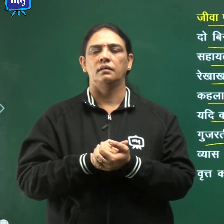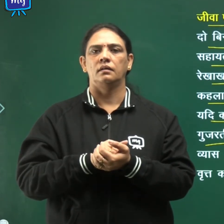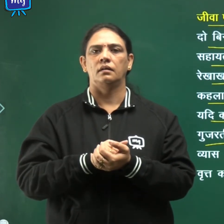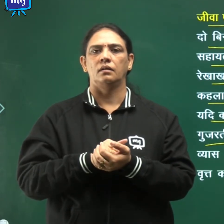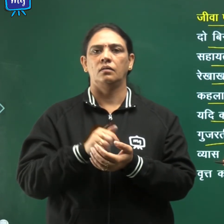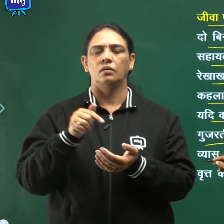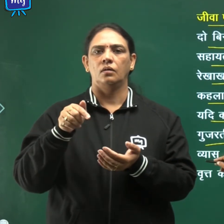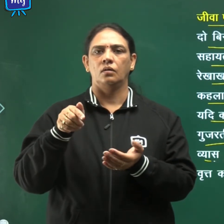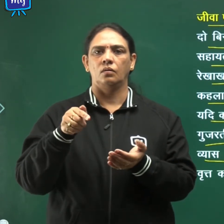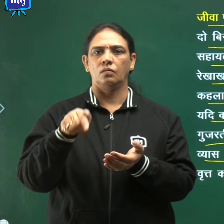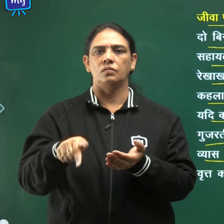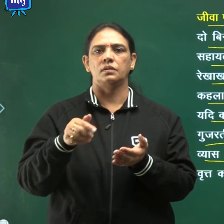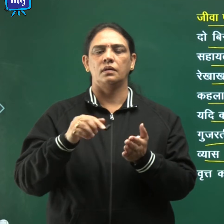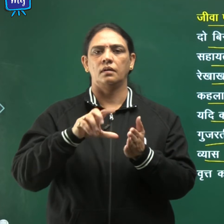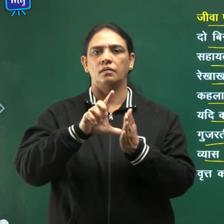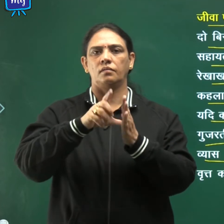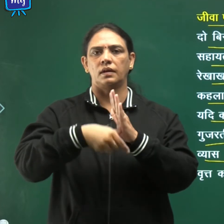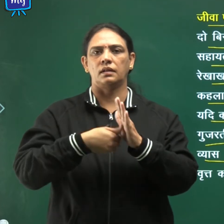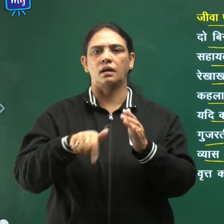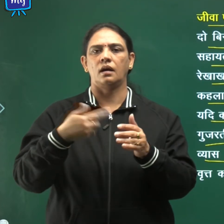उस व्रत का